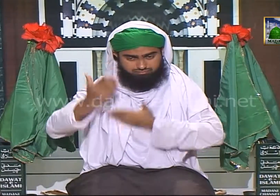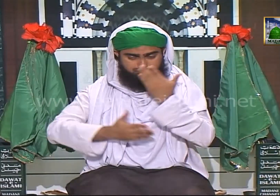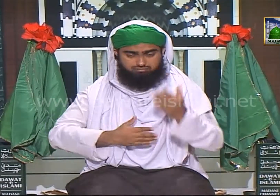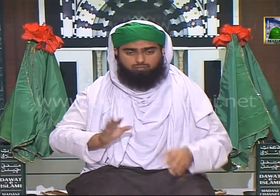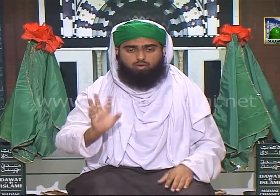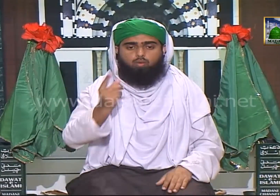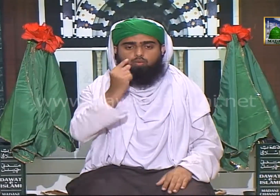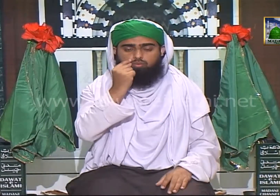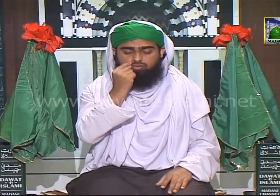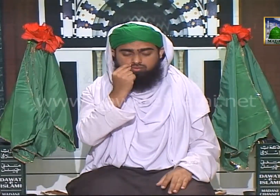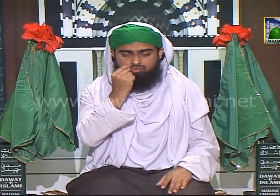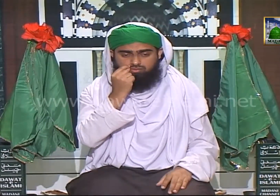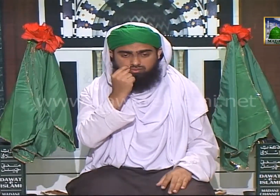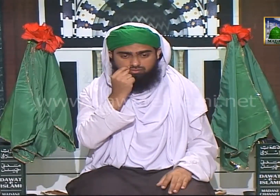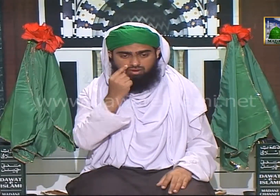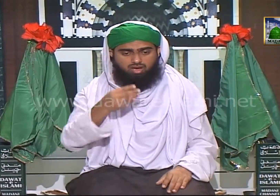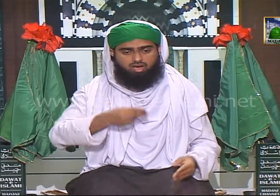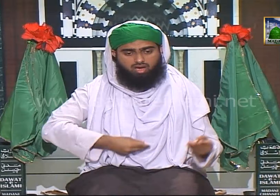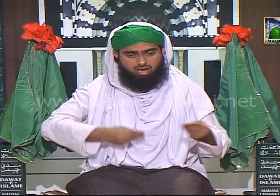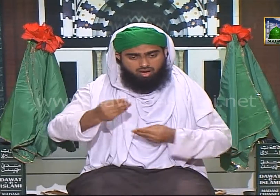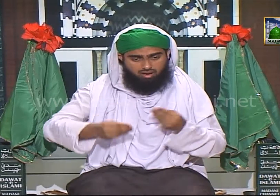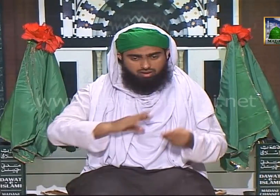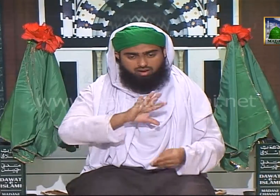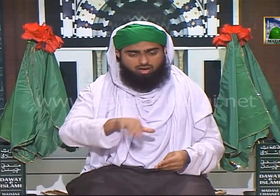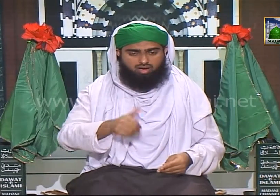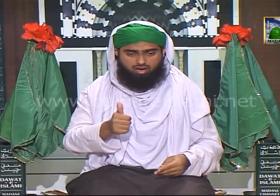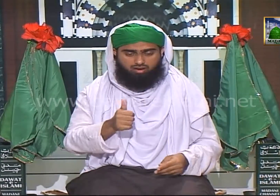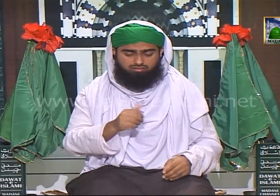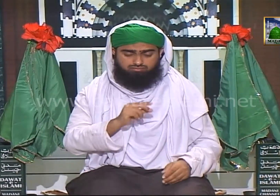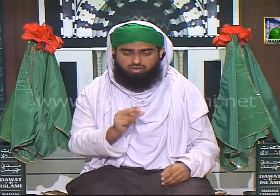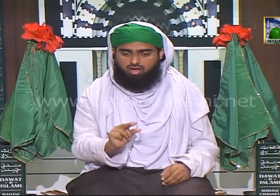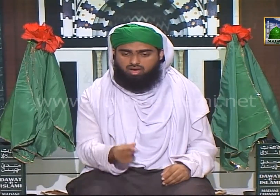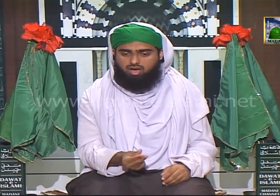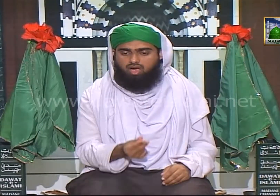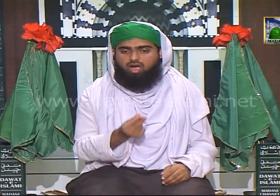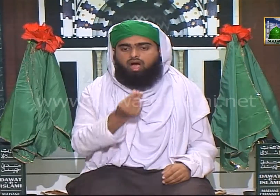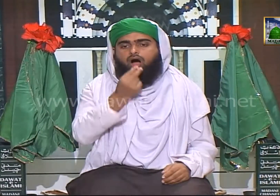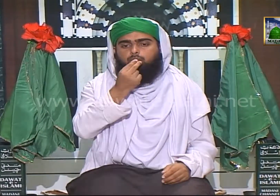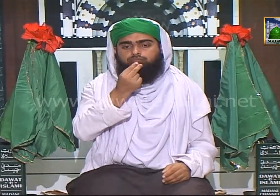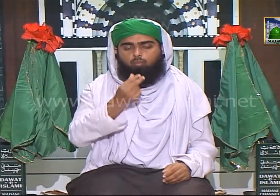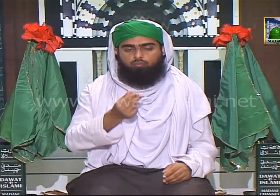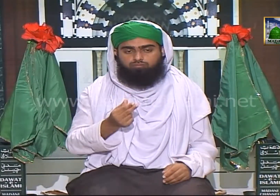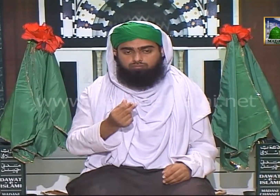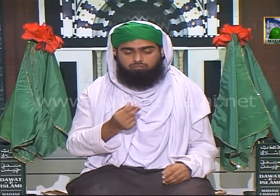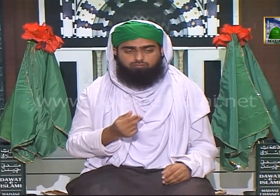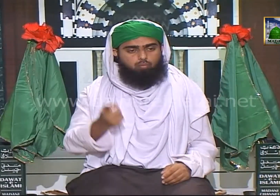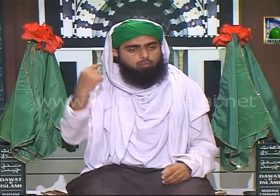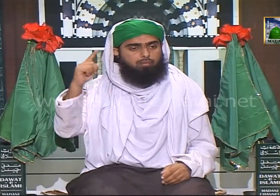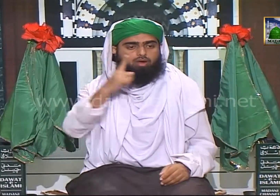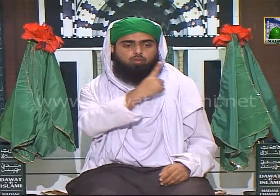बंदा हलाल की रोजी का खाना खाता है, जैसे ही वो पहला लुकमा खाता है पहले के गुनाह माफ हो जाते हैं,